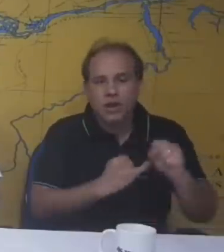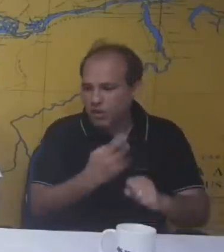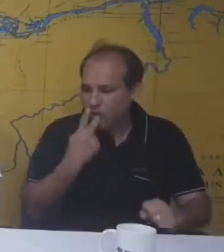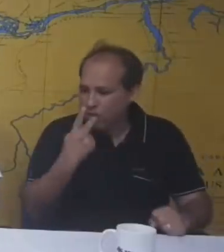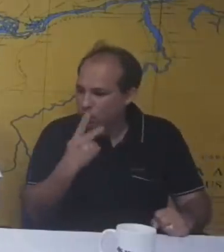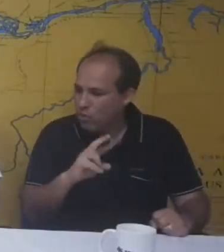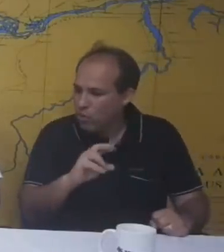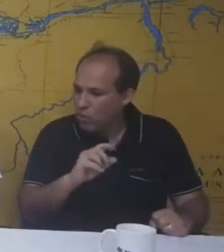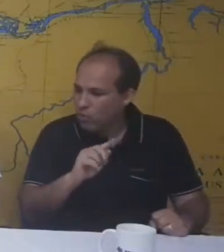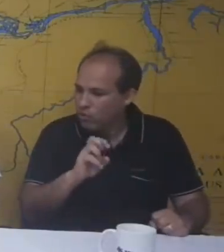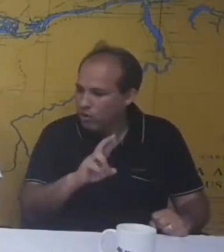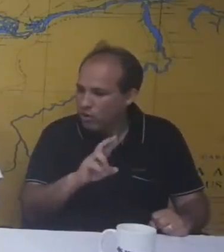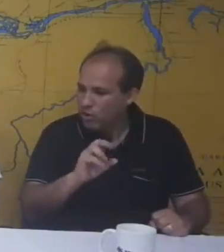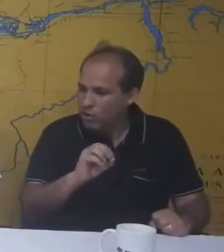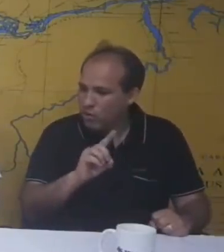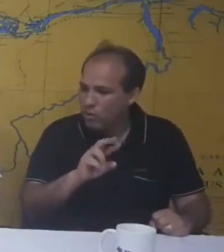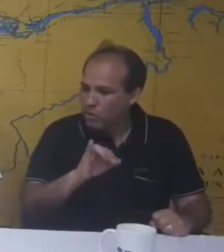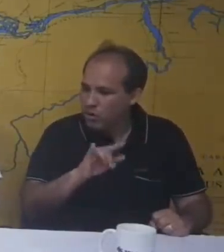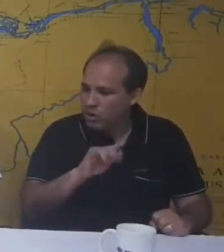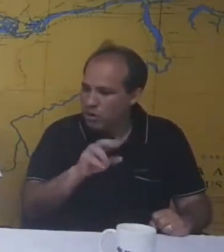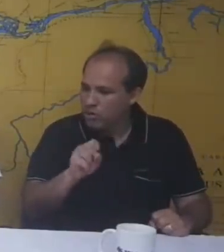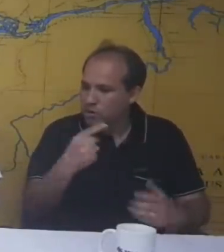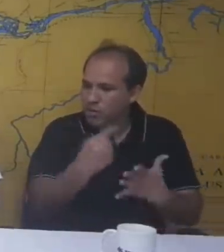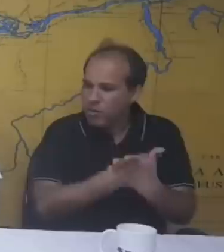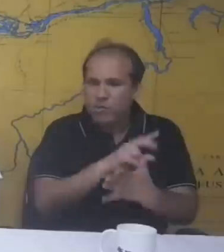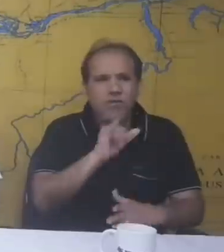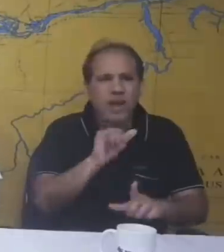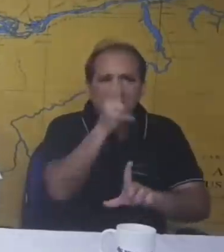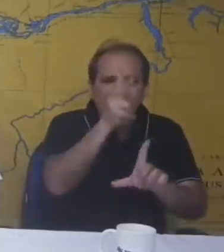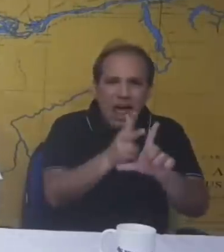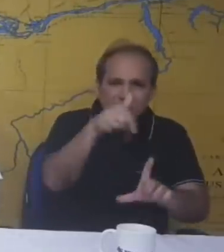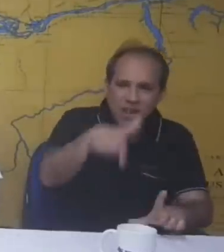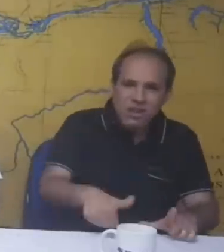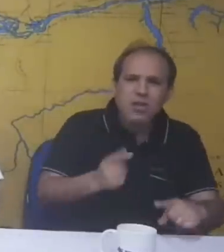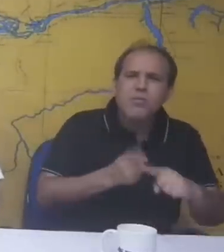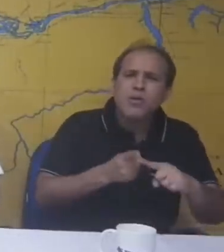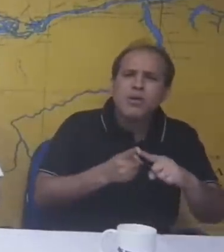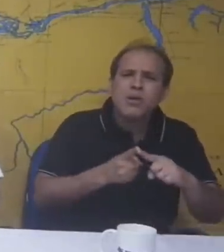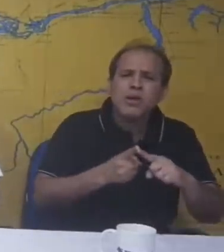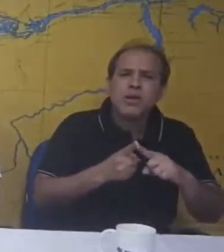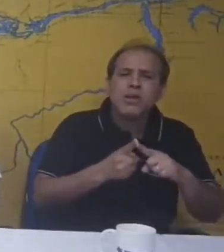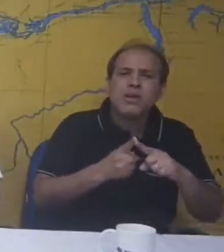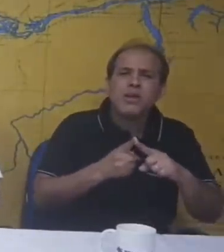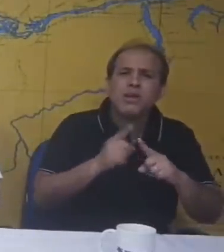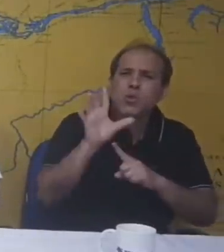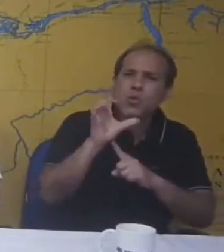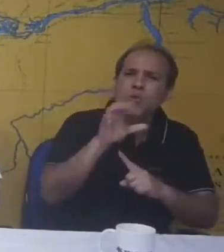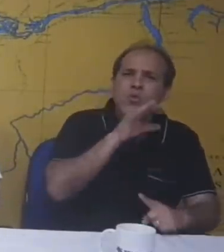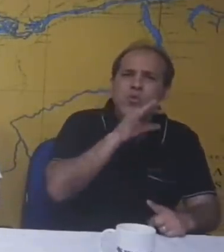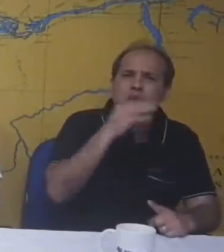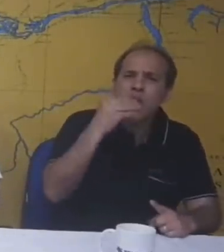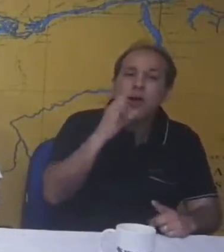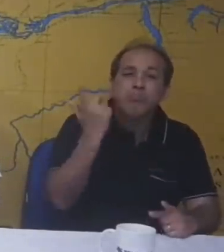né, o Roger Rodrigues Pinheiro, perguntou se ia rolar uma live aqui em breve, porque o sinal era muito ruim. Ó, tá rolando. E